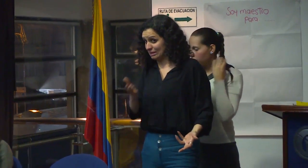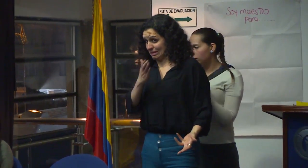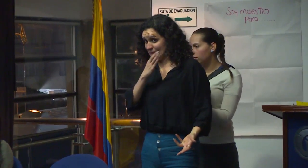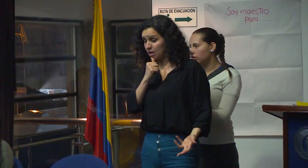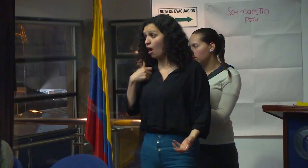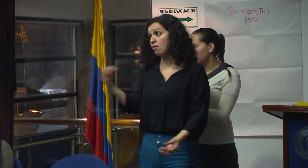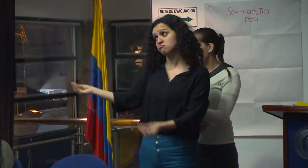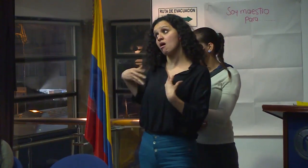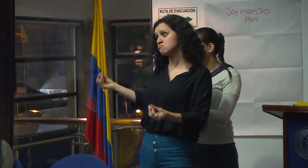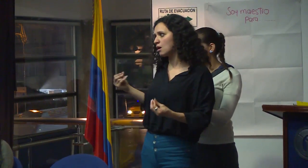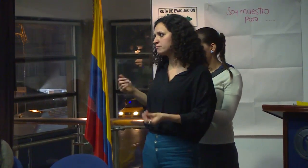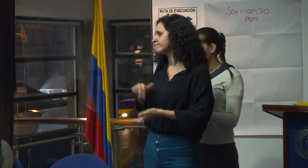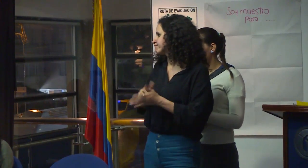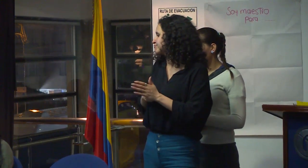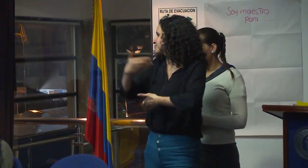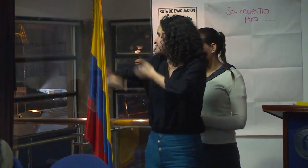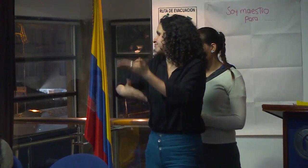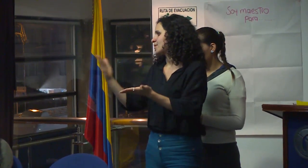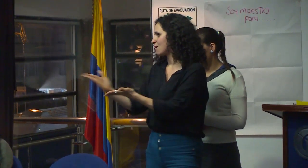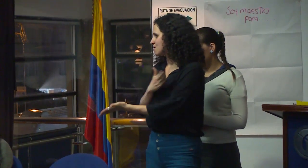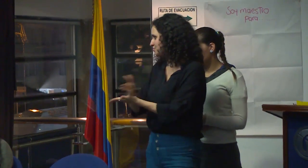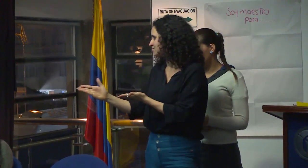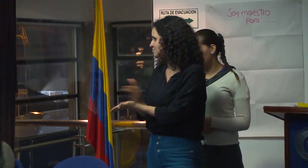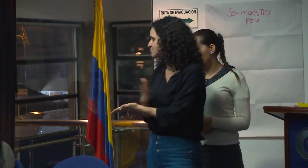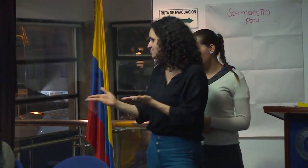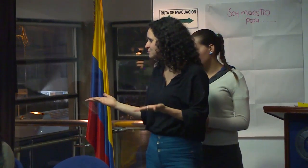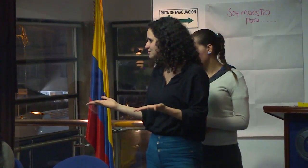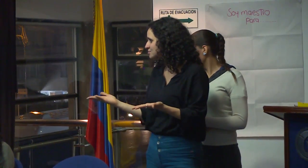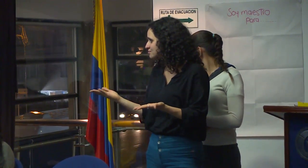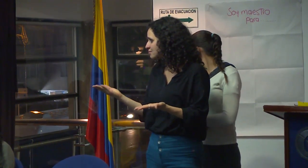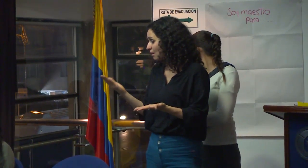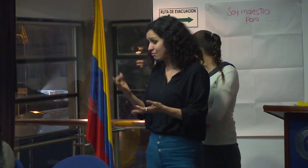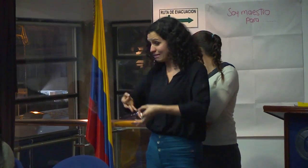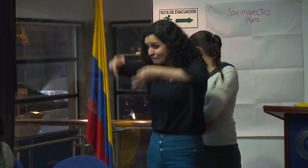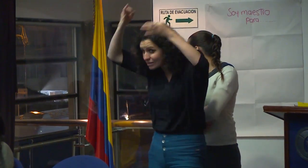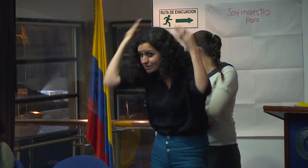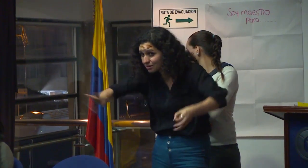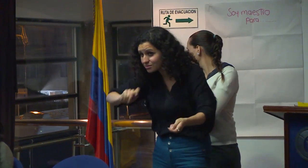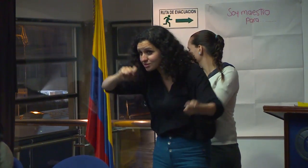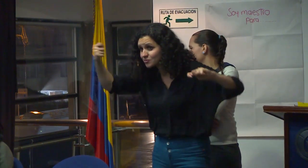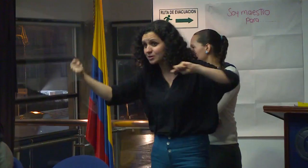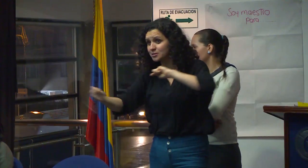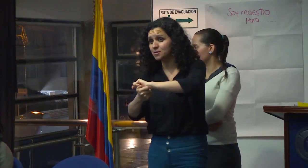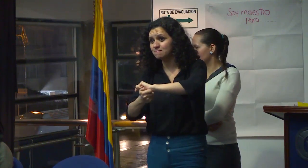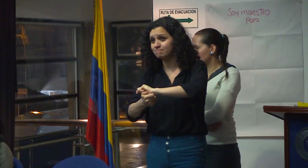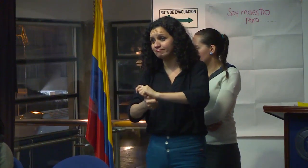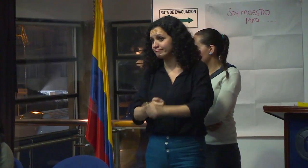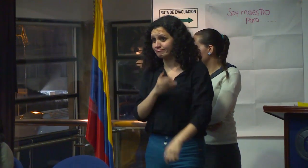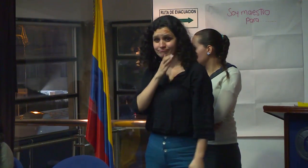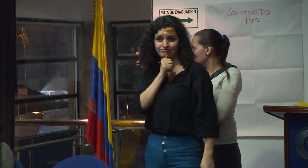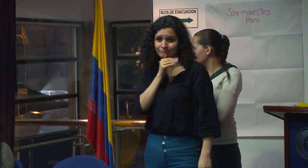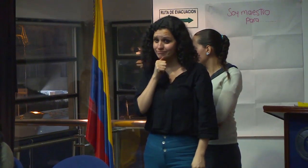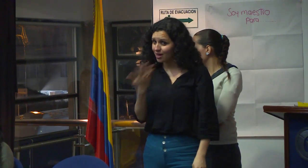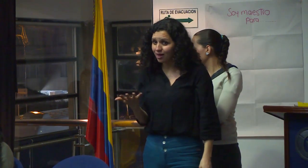procesos particulares por separado y realmente no tendremos transformaciones, ¿sí? Tendremos